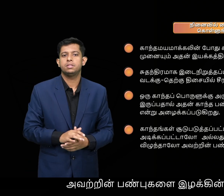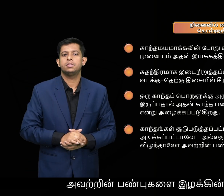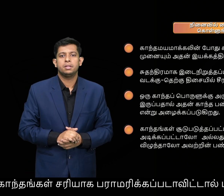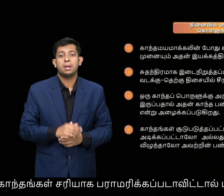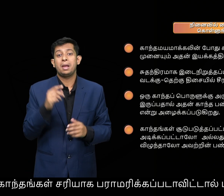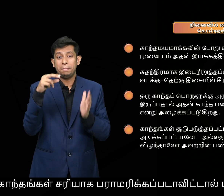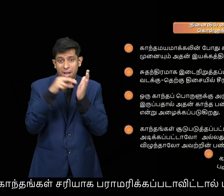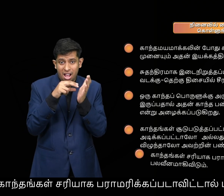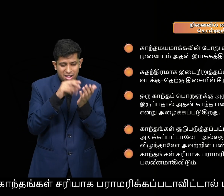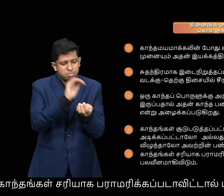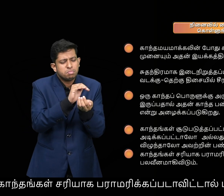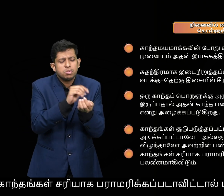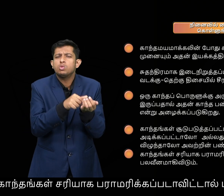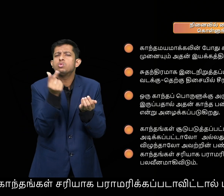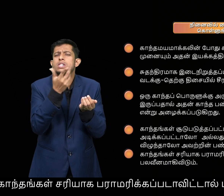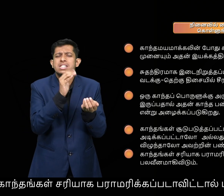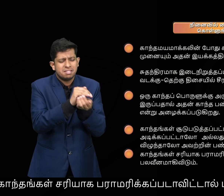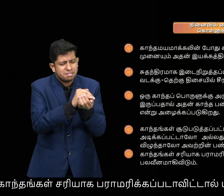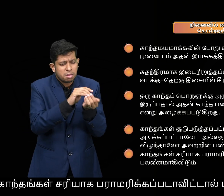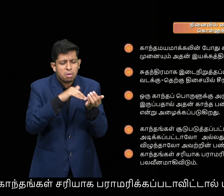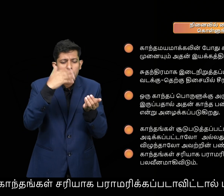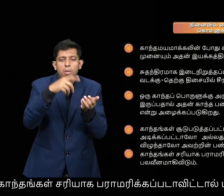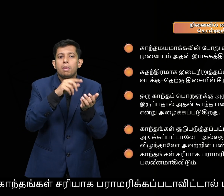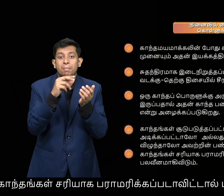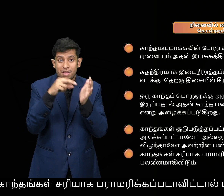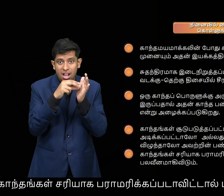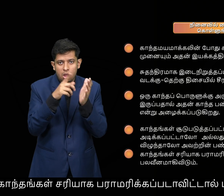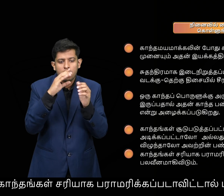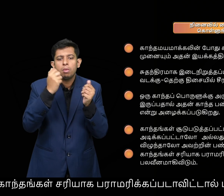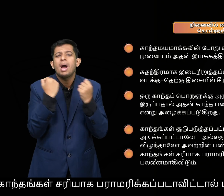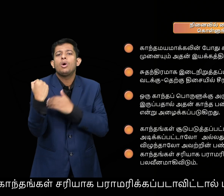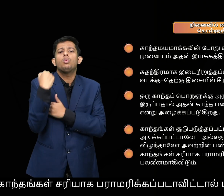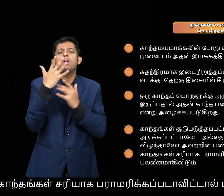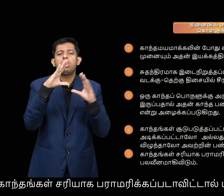காந்தங்கள் சரியாக பராமரிக்கப்படாவிட்டால் பலவீனமாகிவிடும்.